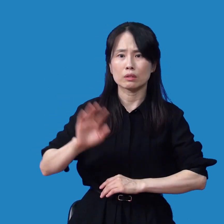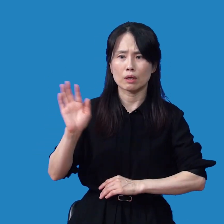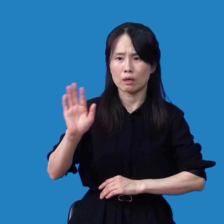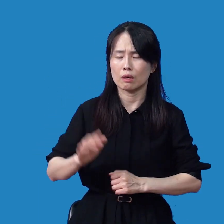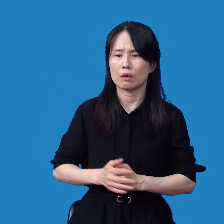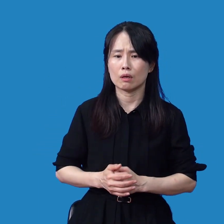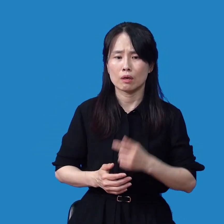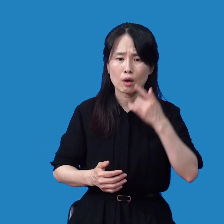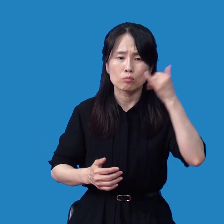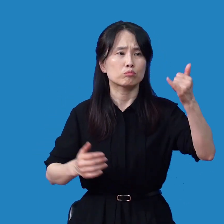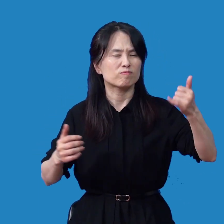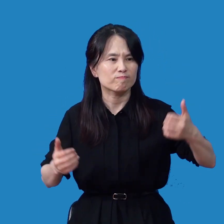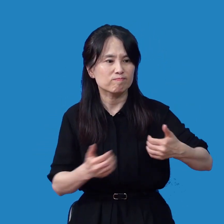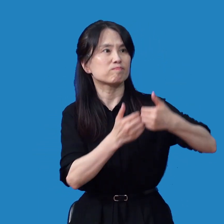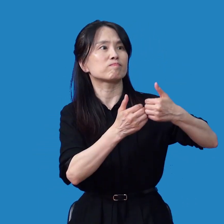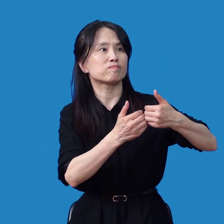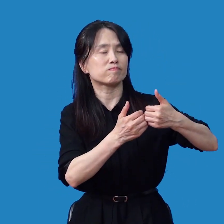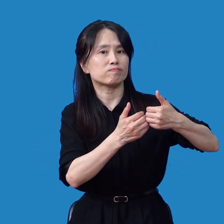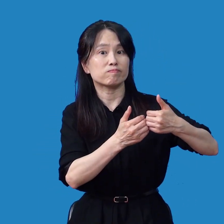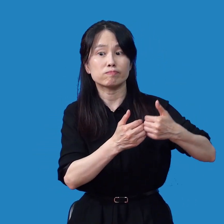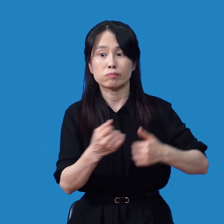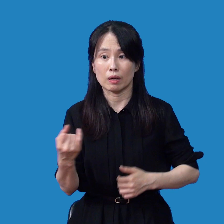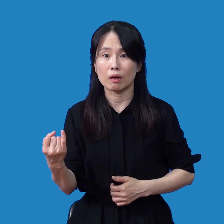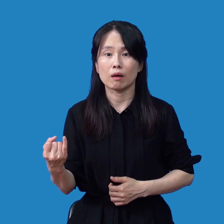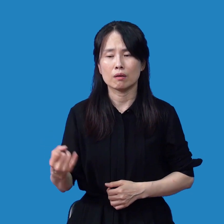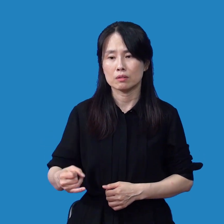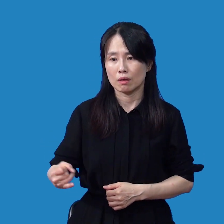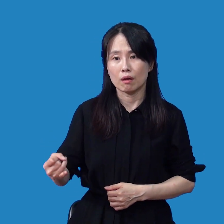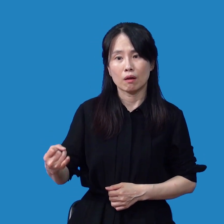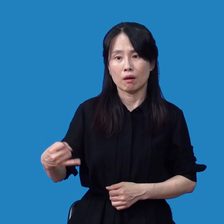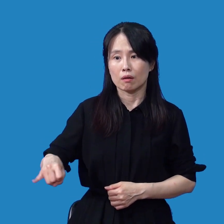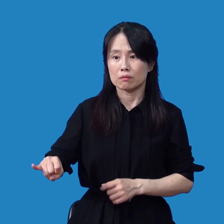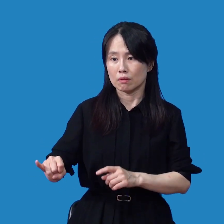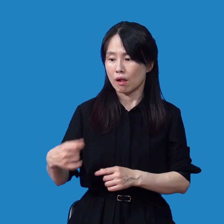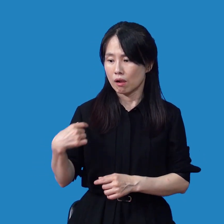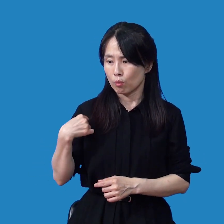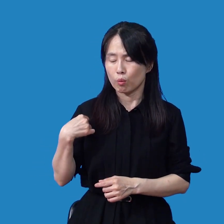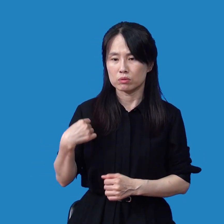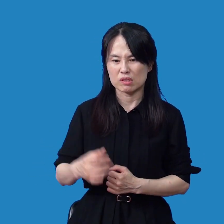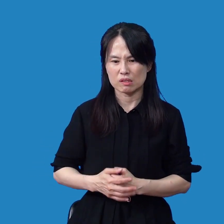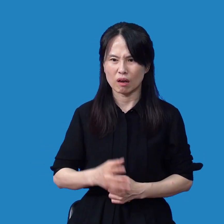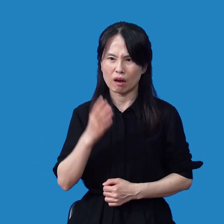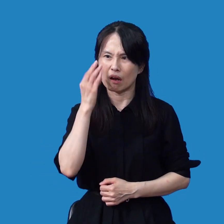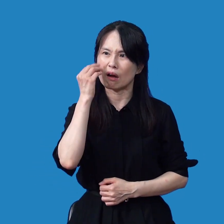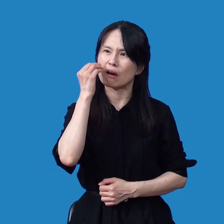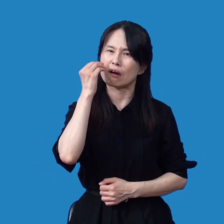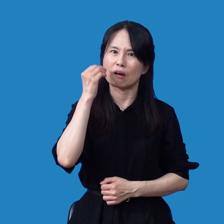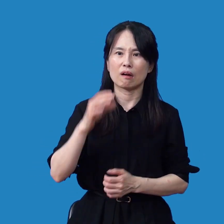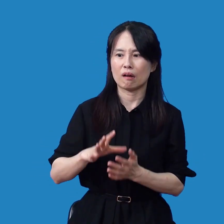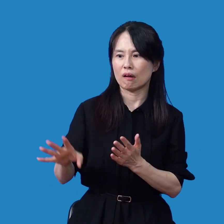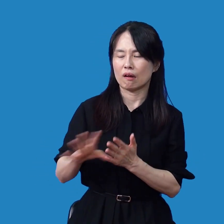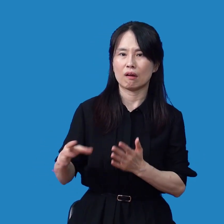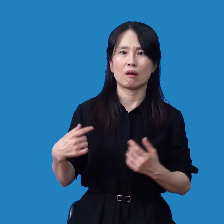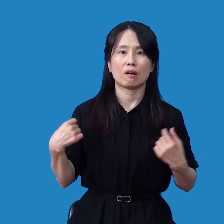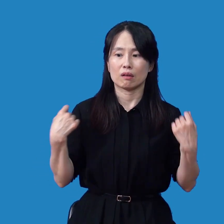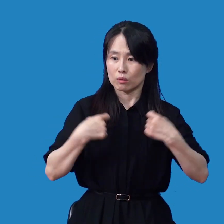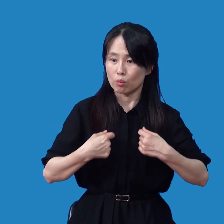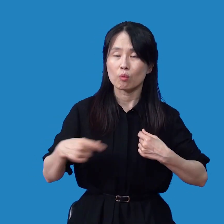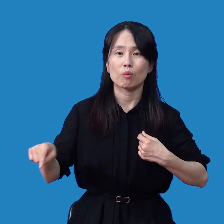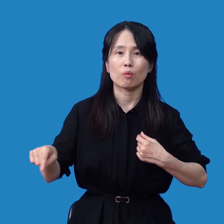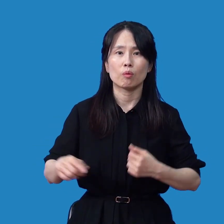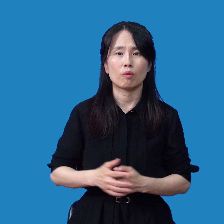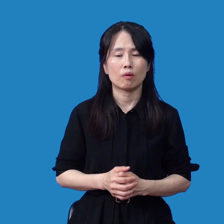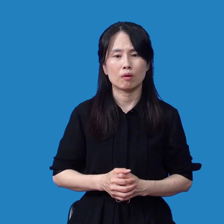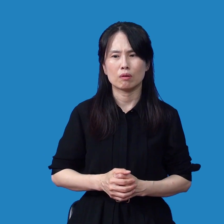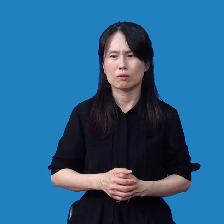오히려 부모에게 반감만 드러냅니다. 옷은 이상 야릇하게 입고 다니고, 그리고 질이